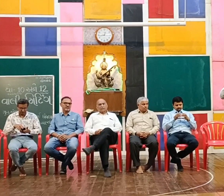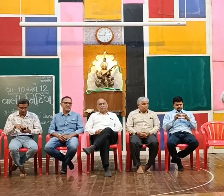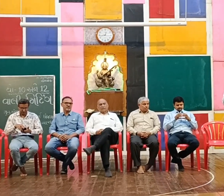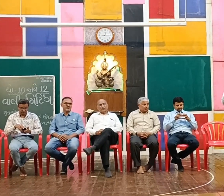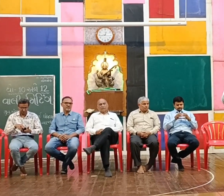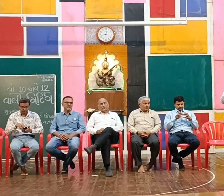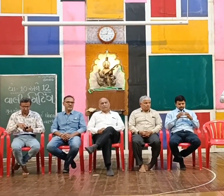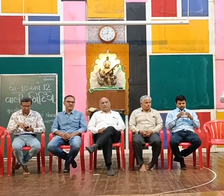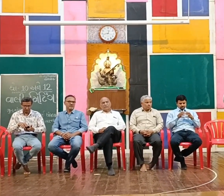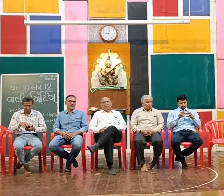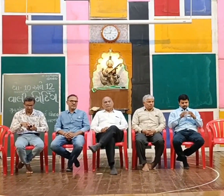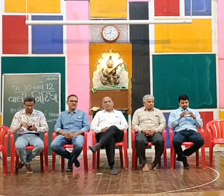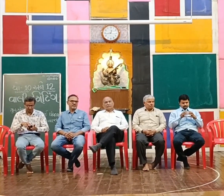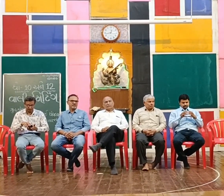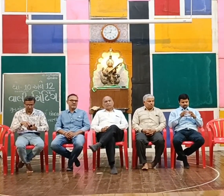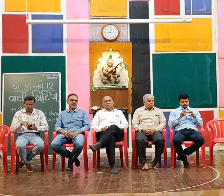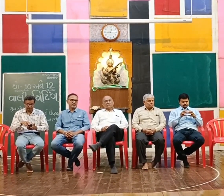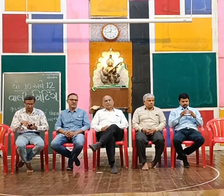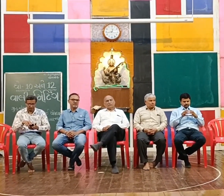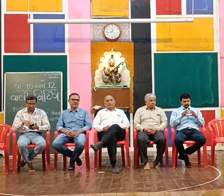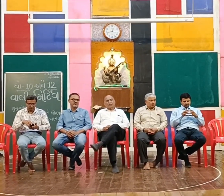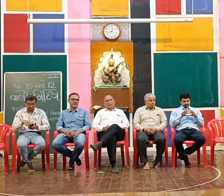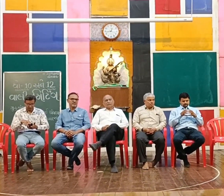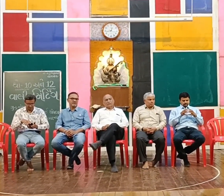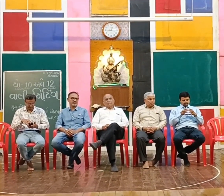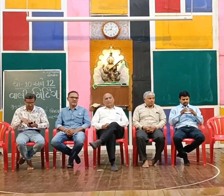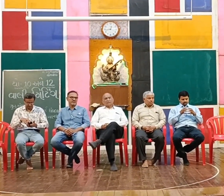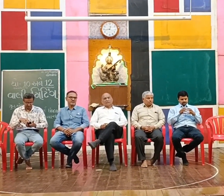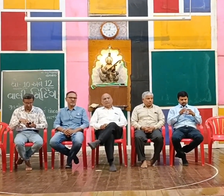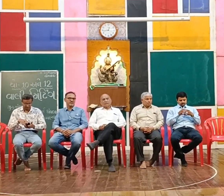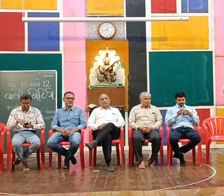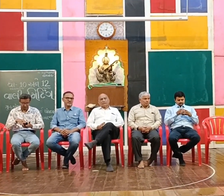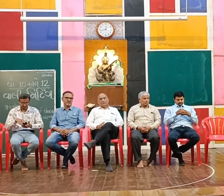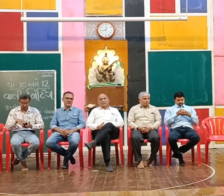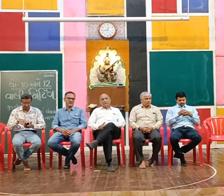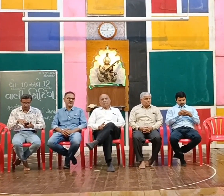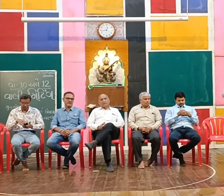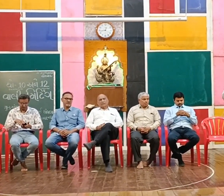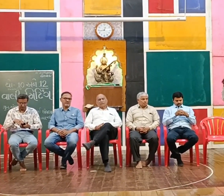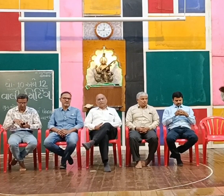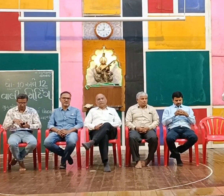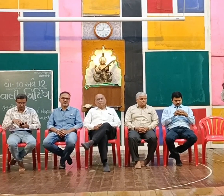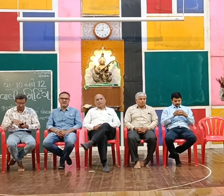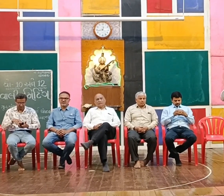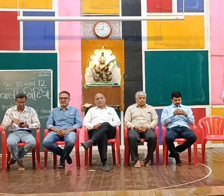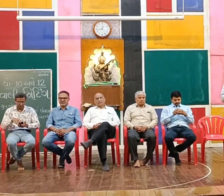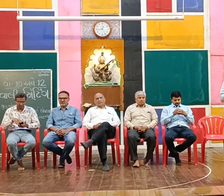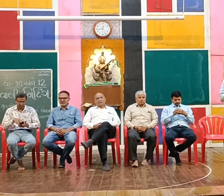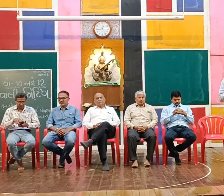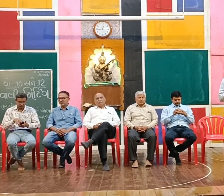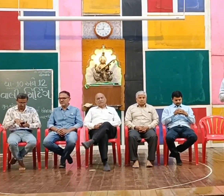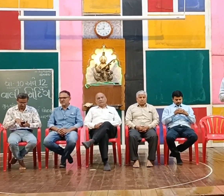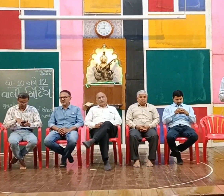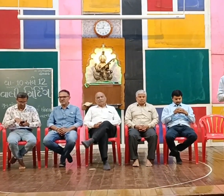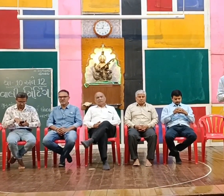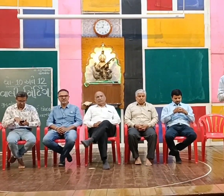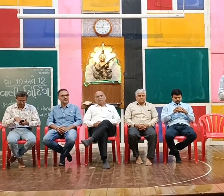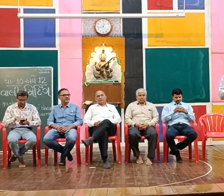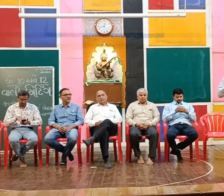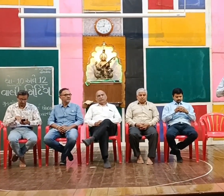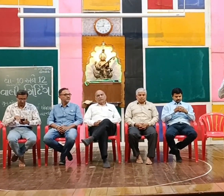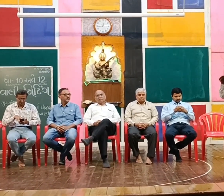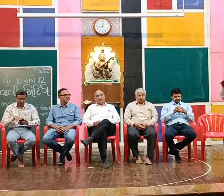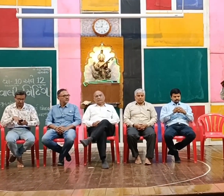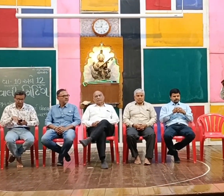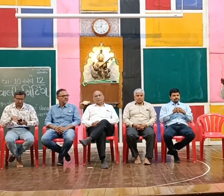એવા આપણી જ શાળામાં ઉદ્યોગ વિભાગમાં તૈયાર થયેલ મેમેન્ટોથી એમને સન્માનિત કરીશું અને આ